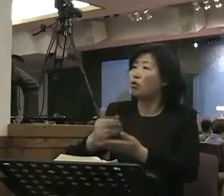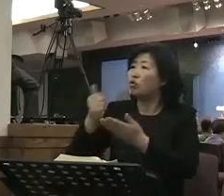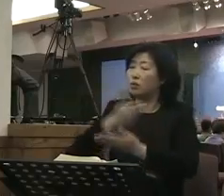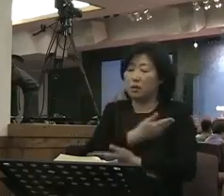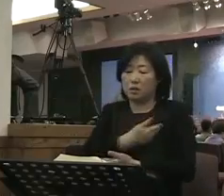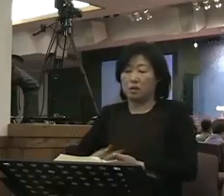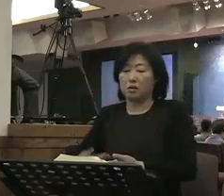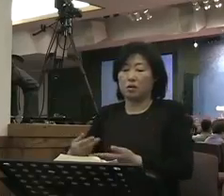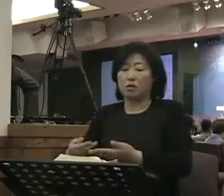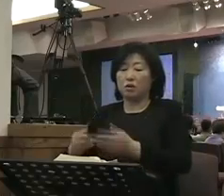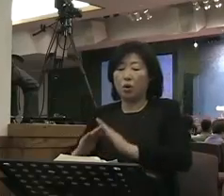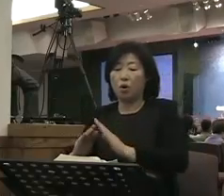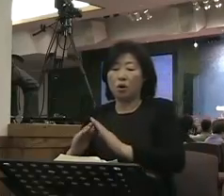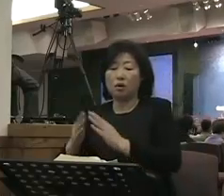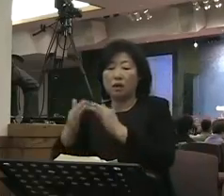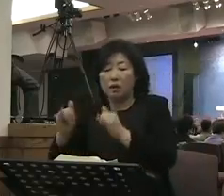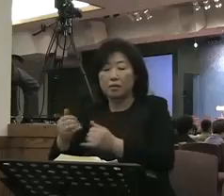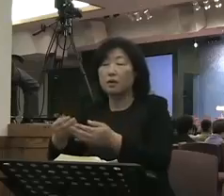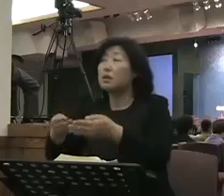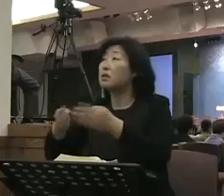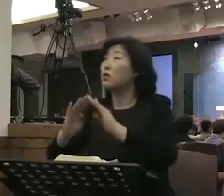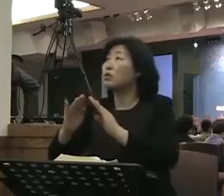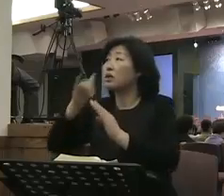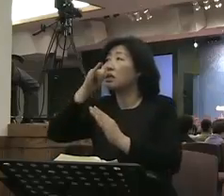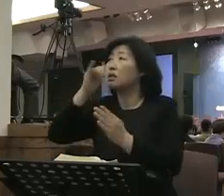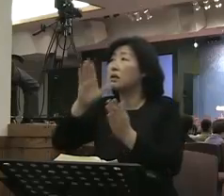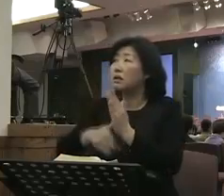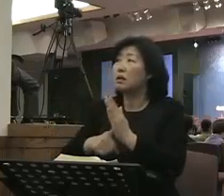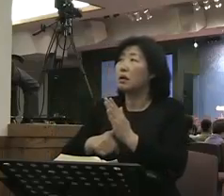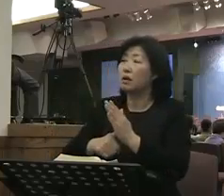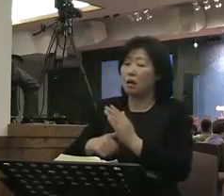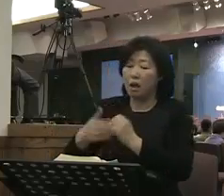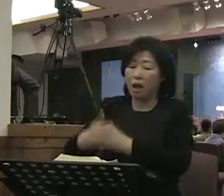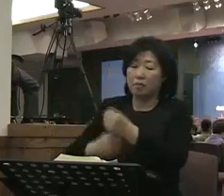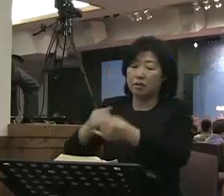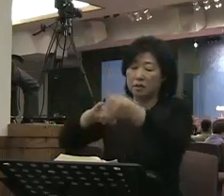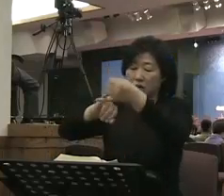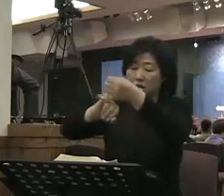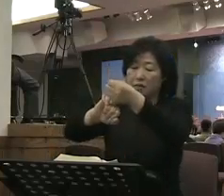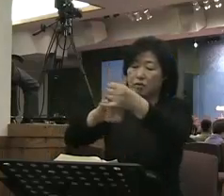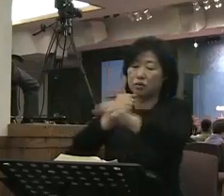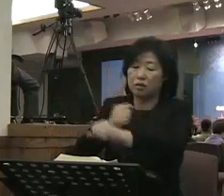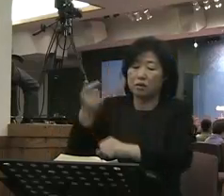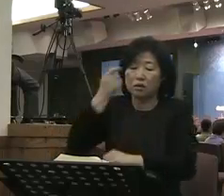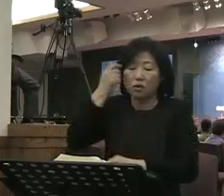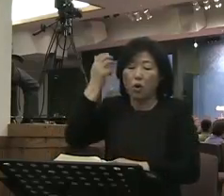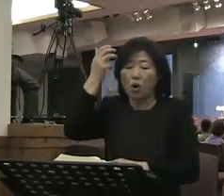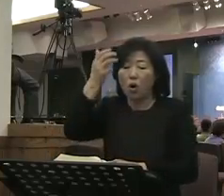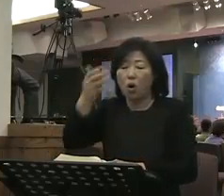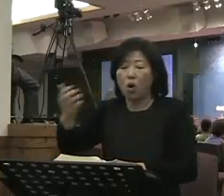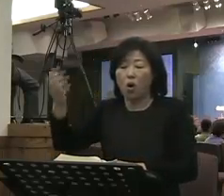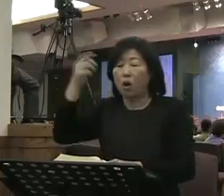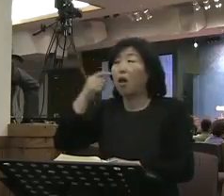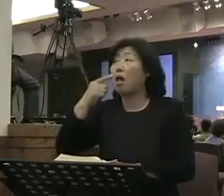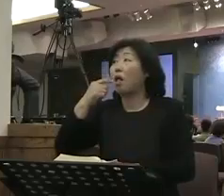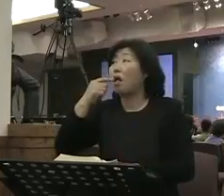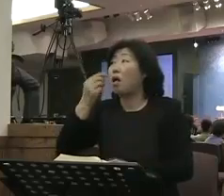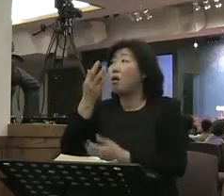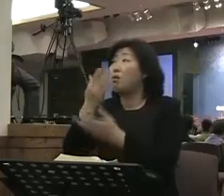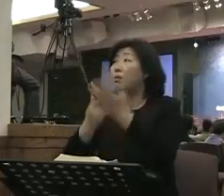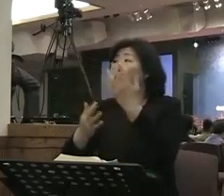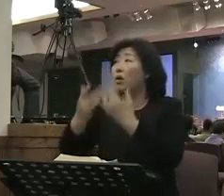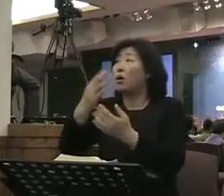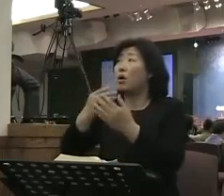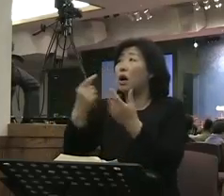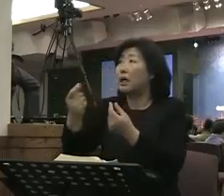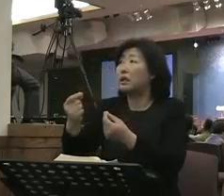한다. 사람들이 그렇게 세워지고 있을 때 하나님께서는 약속하신 성령을 그 혀와 같은 불로